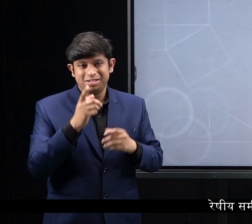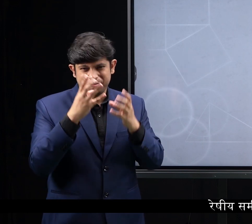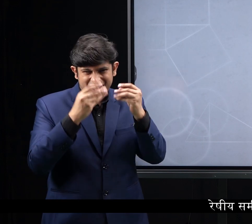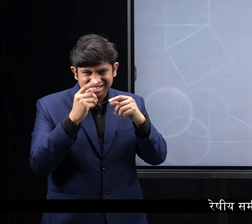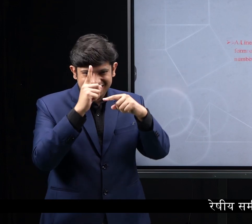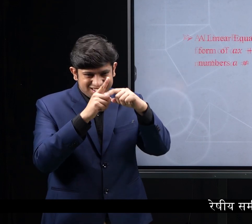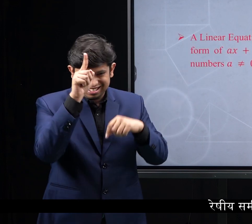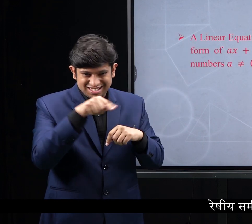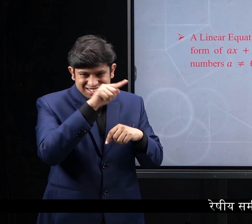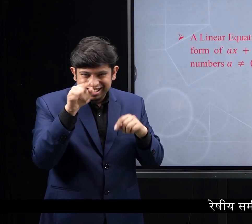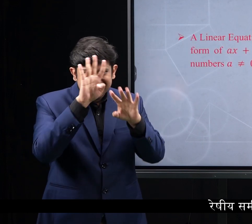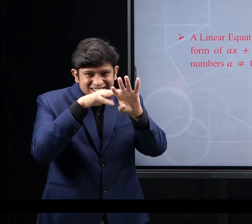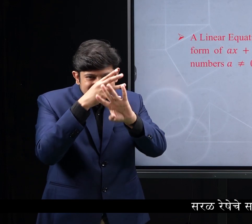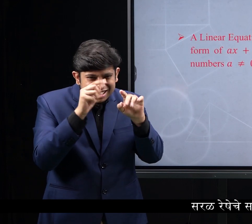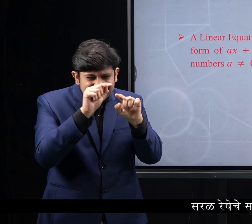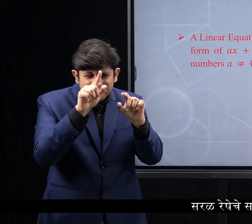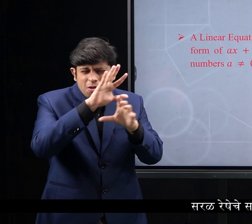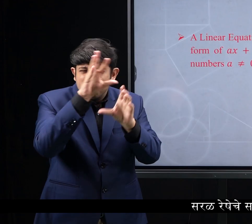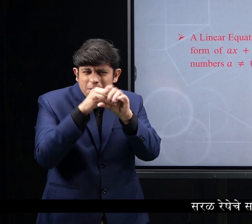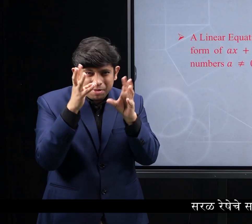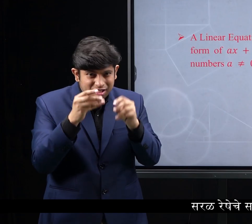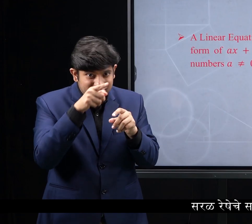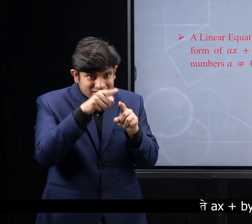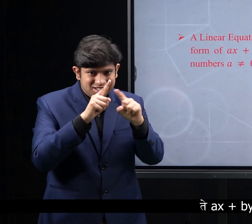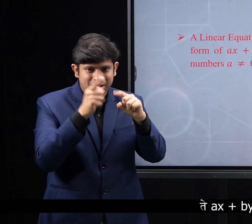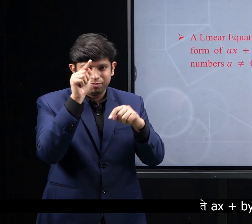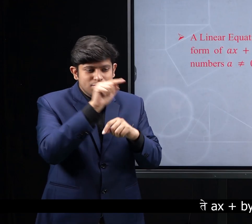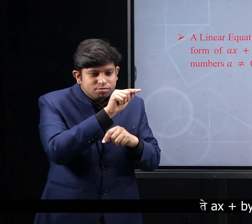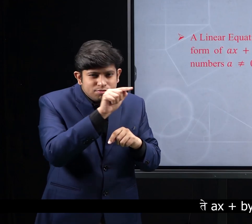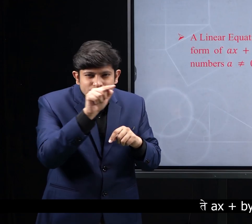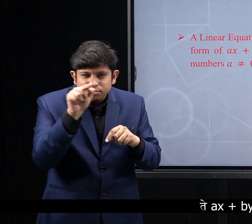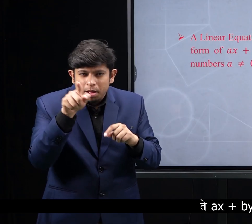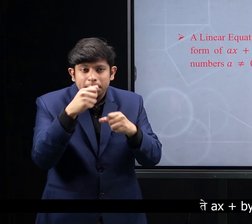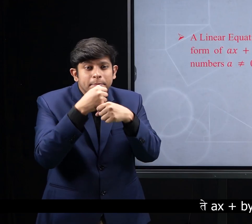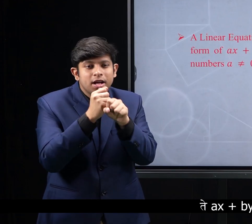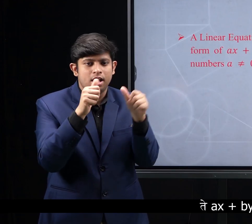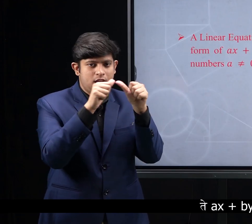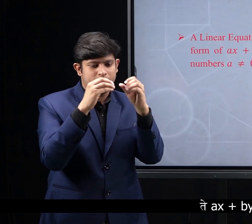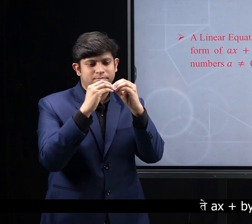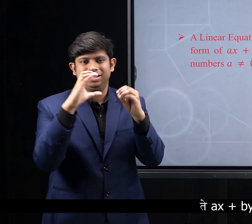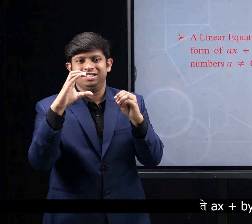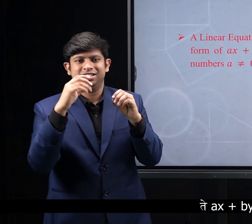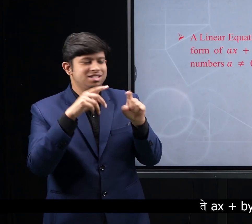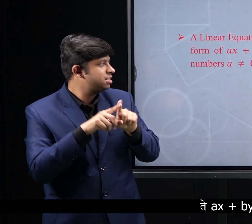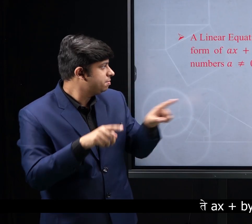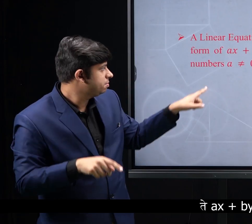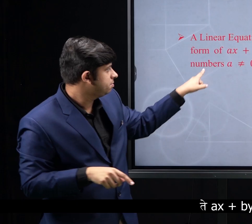रेषीय समीकरण हे सरळ रेषेचे समीकरण आहे. ते ax + by + c = 0